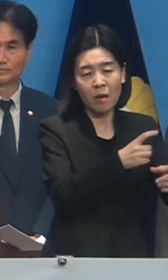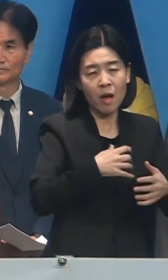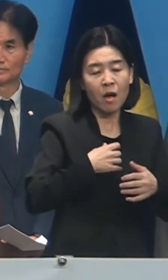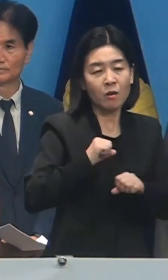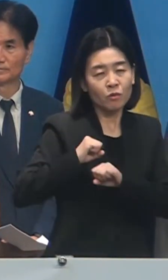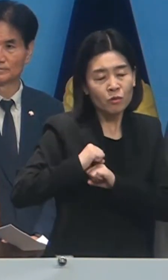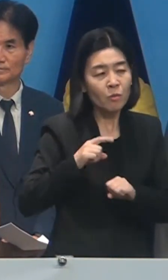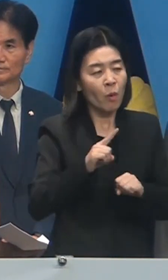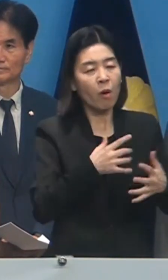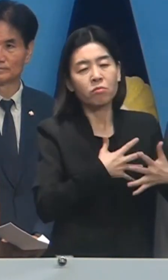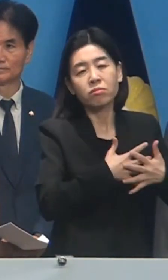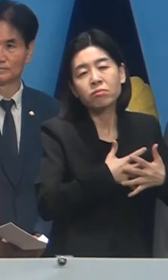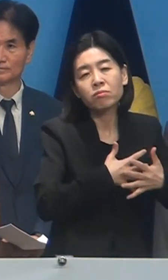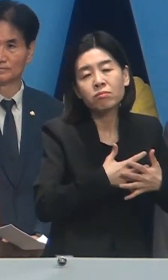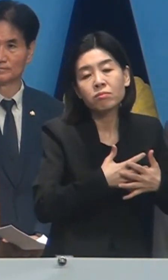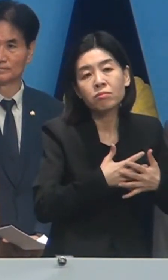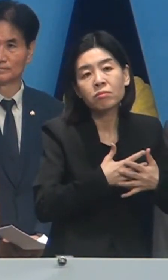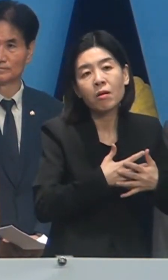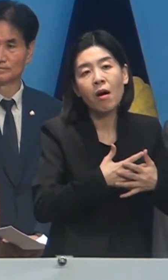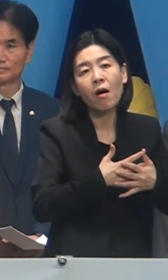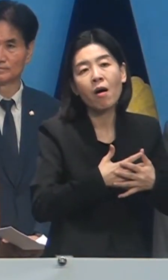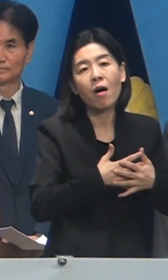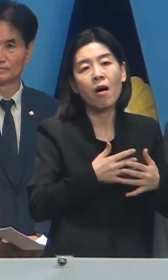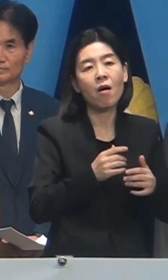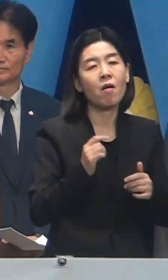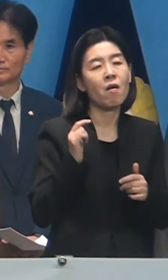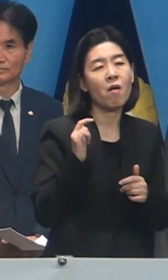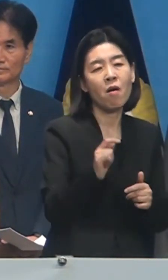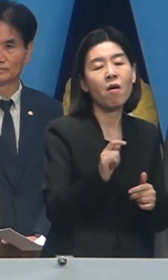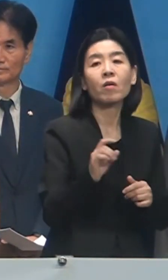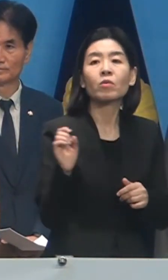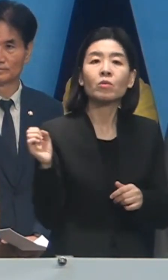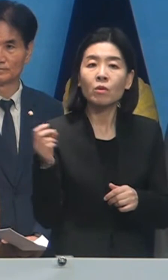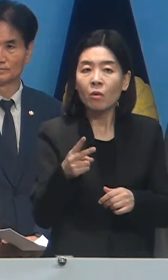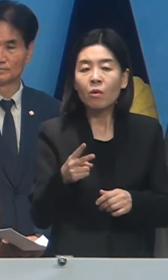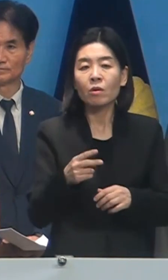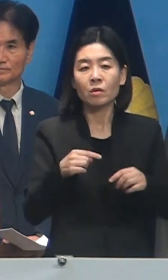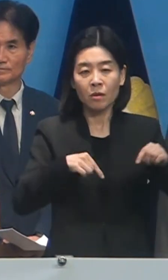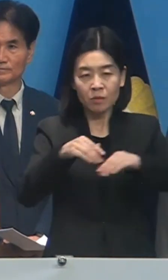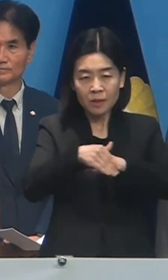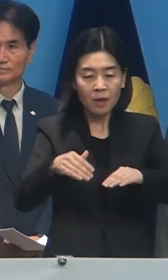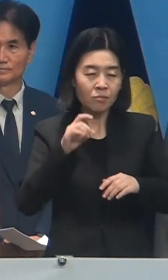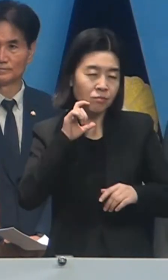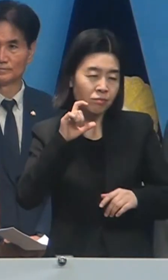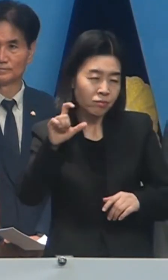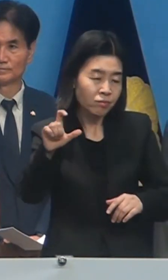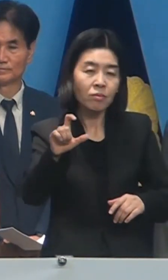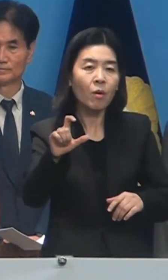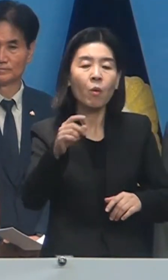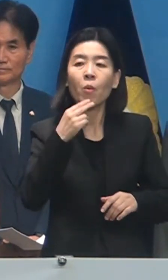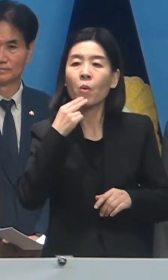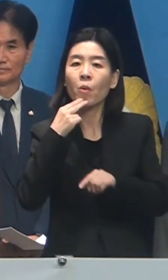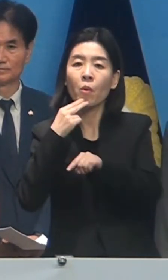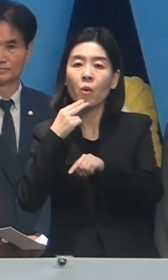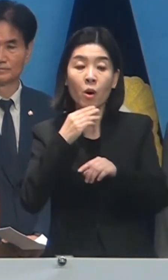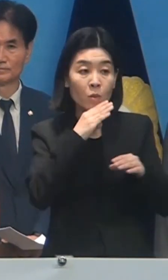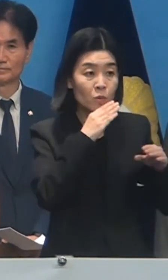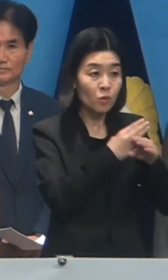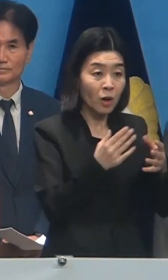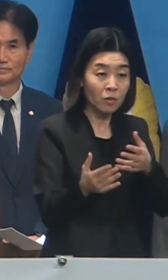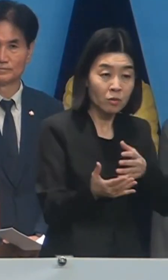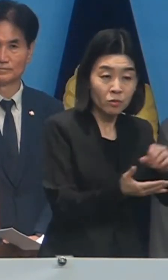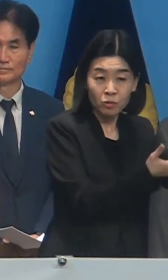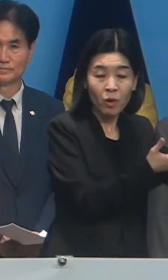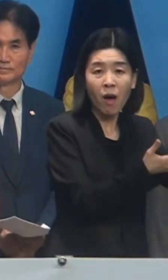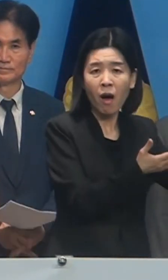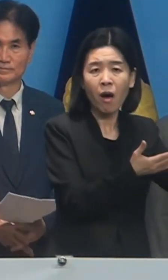긴장을 극대화시켰고요. 정책 일관성도 없었고 분단을 고착시켰습니다. 북한이 수용할 가능성이 거의 없는